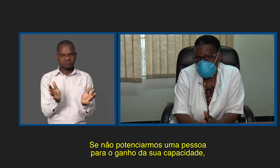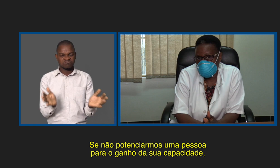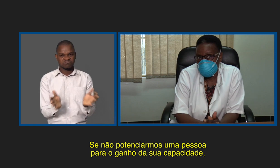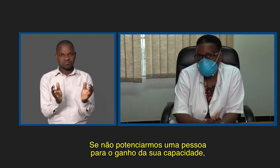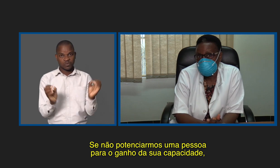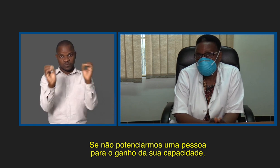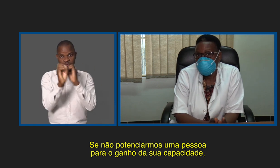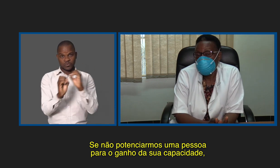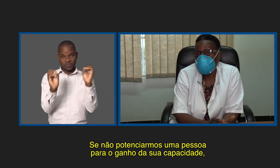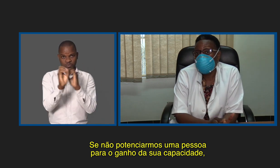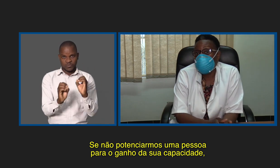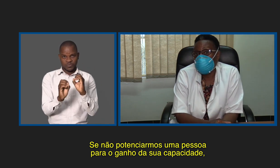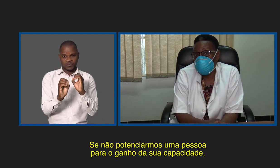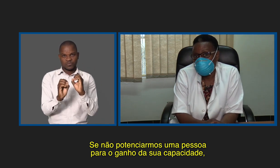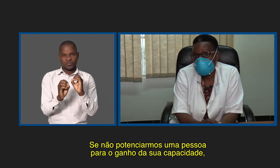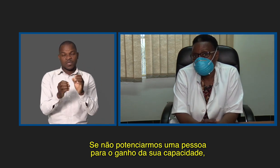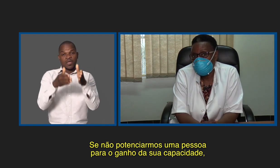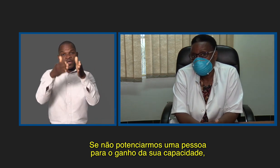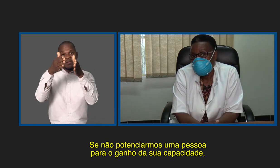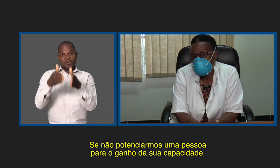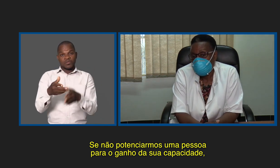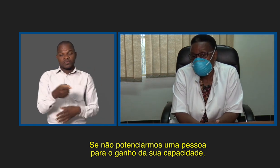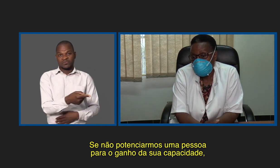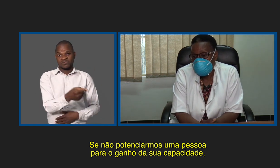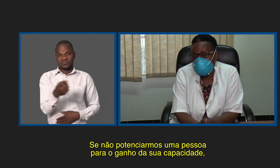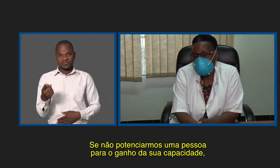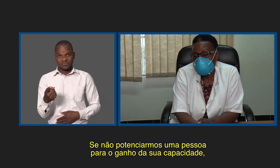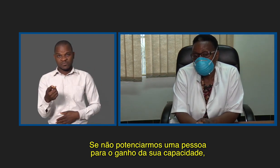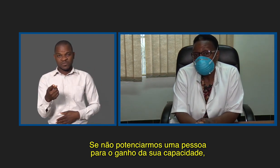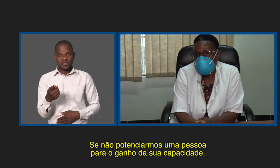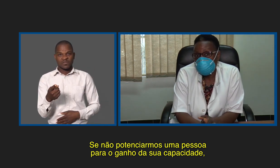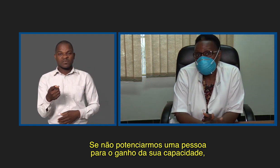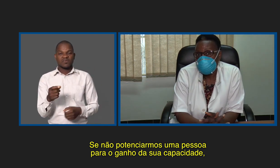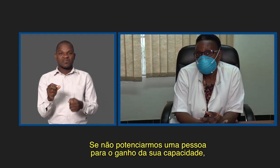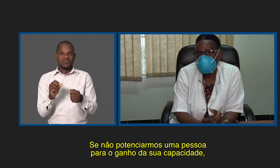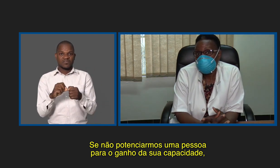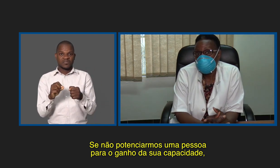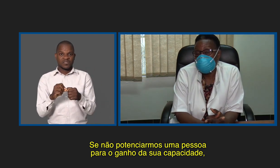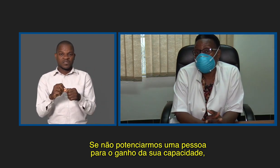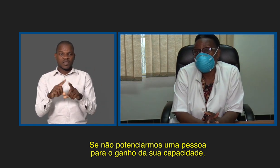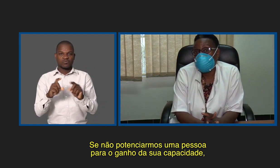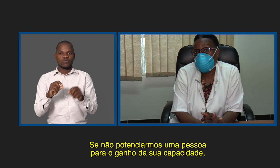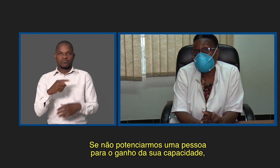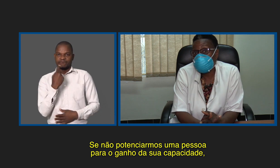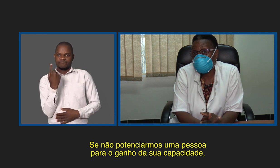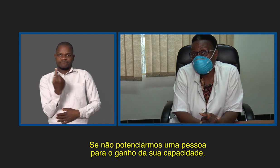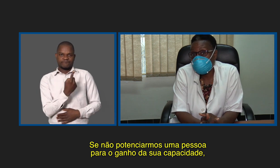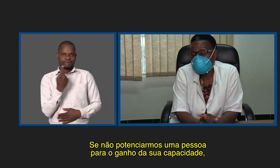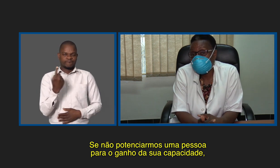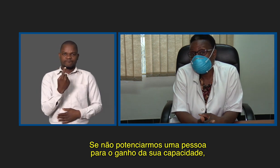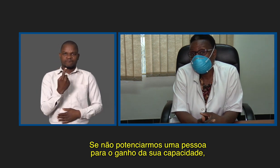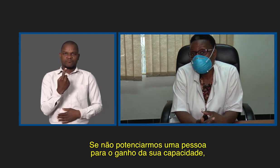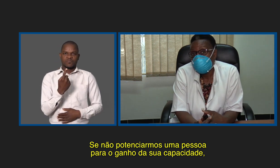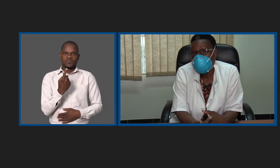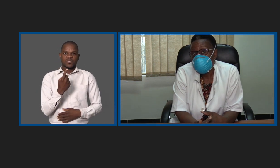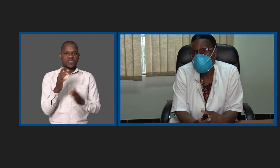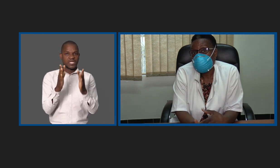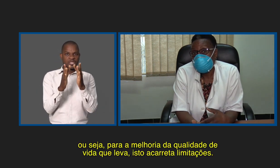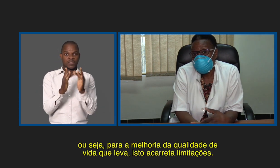potenciarmos uma pessoa para o ganho da sua capacidade,